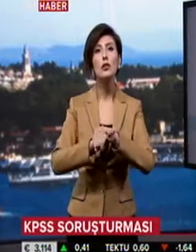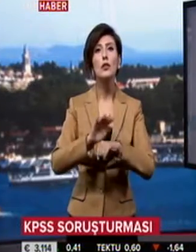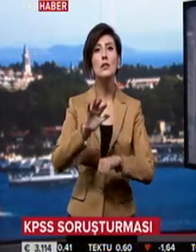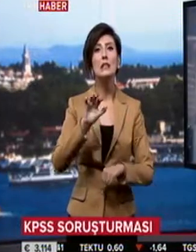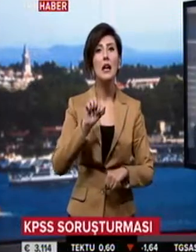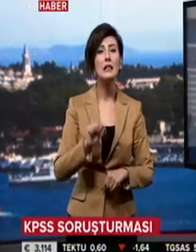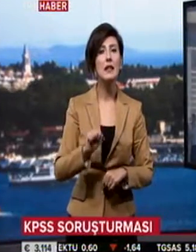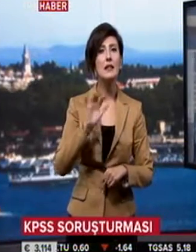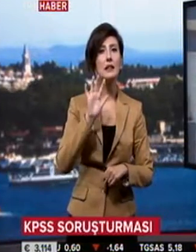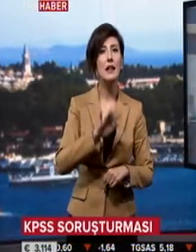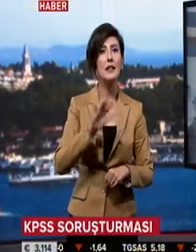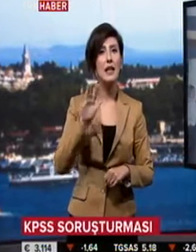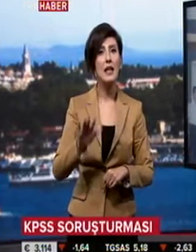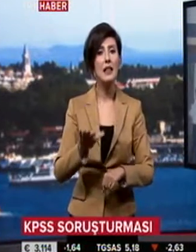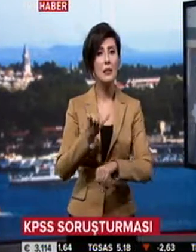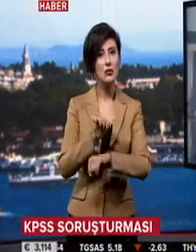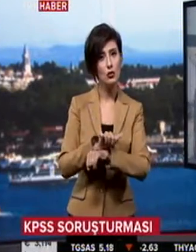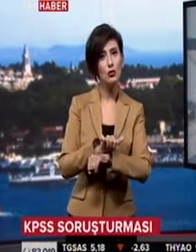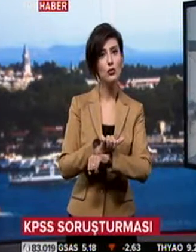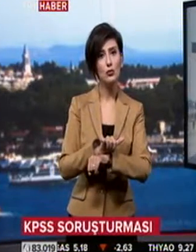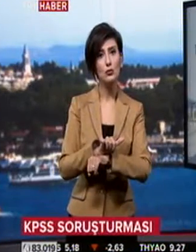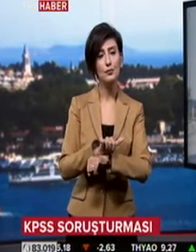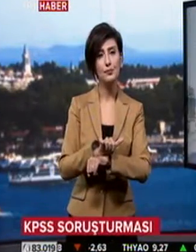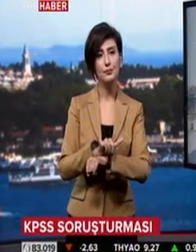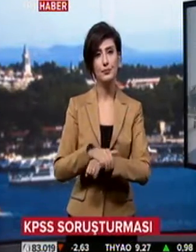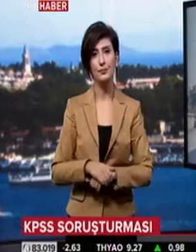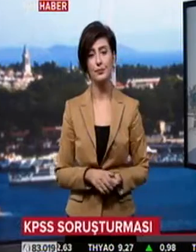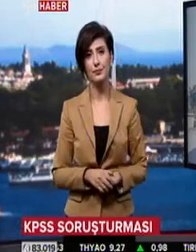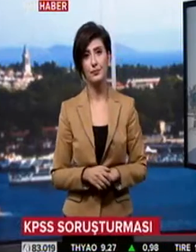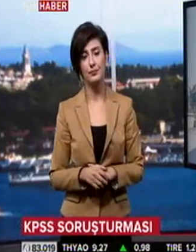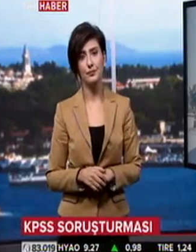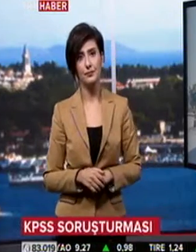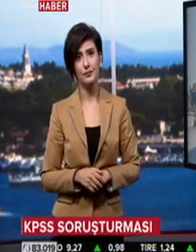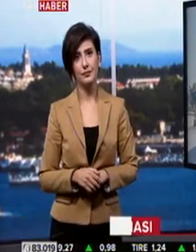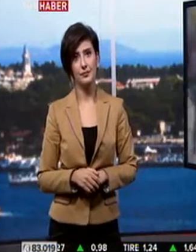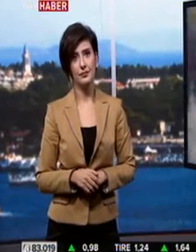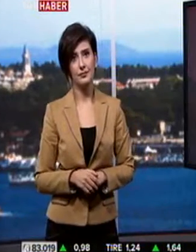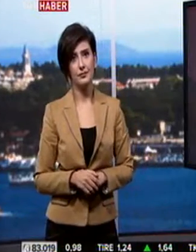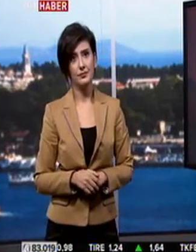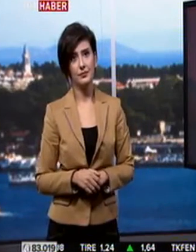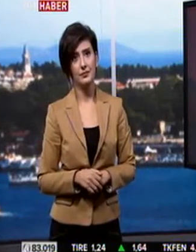alındı. Gözaltına alınanlardan 55'i tutuklu.